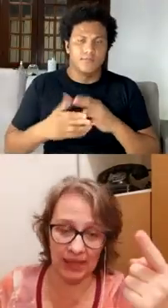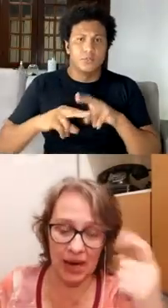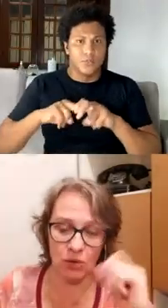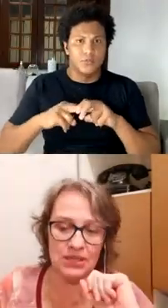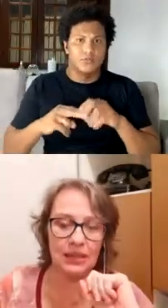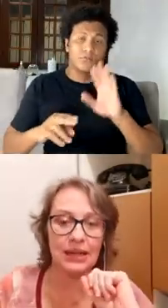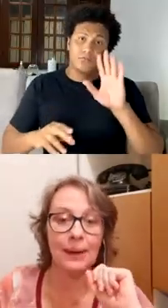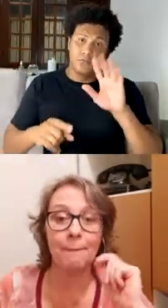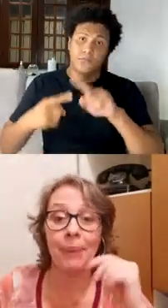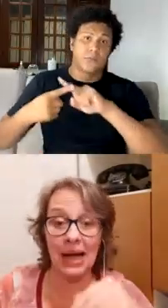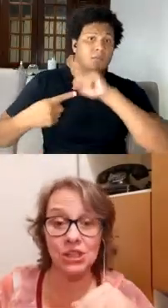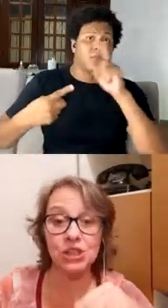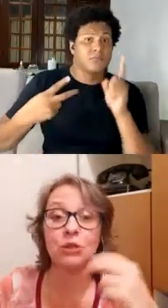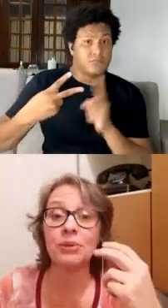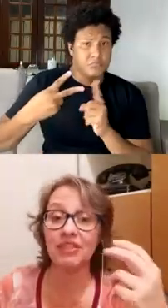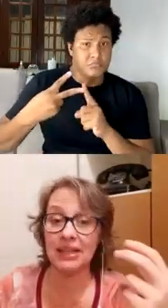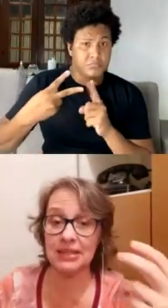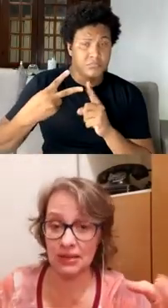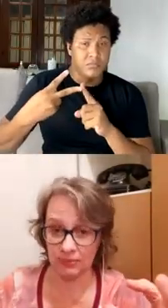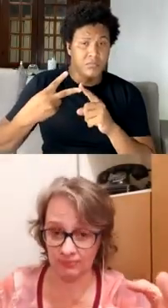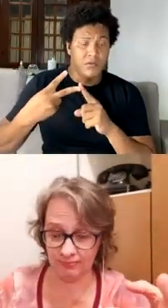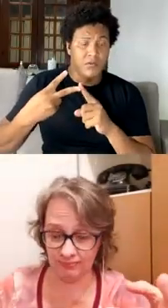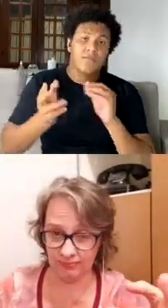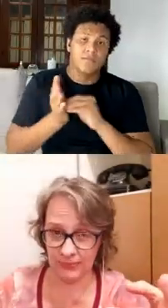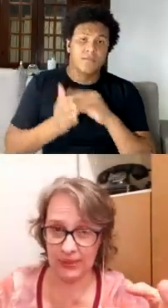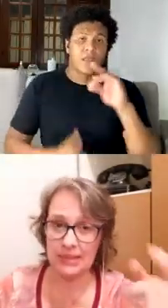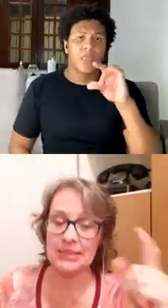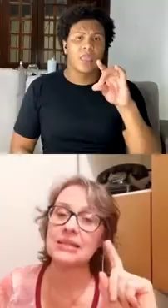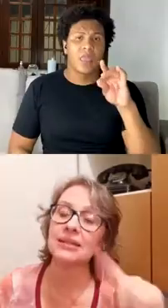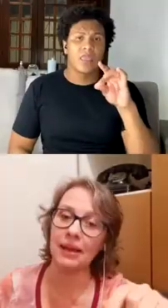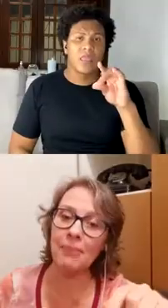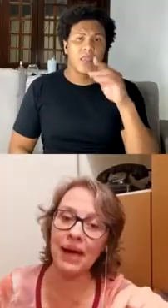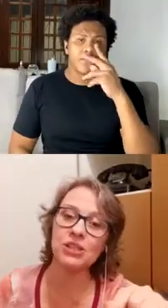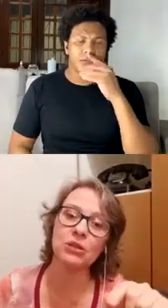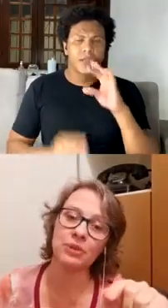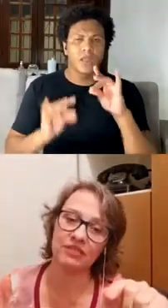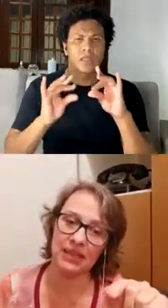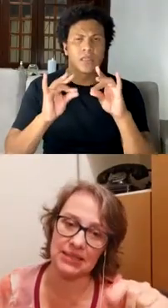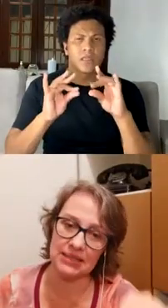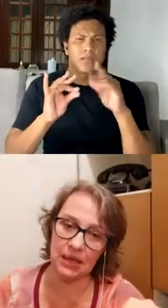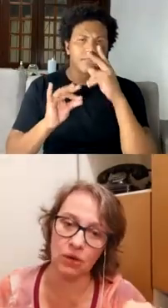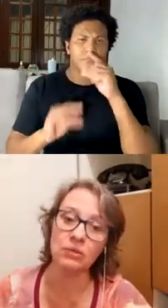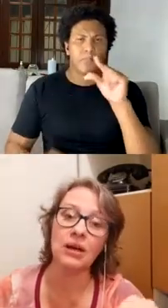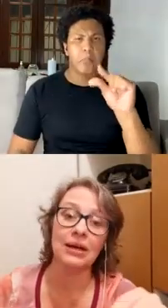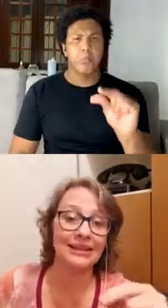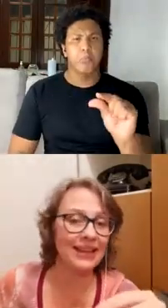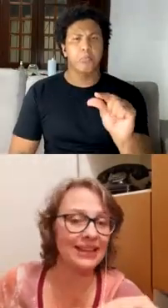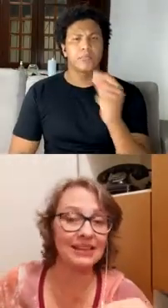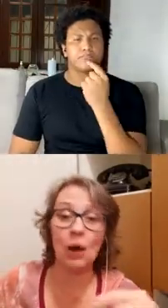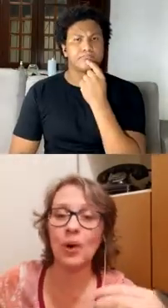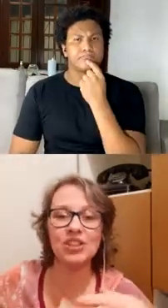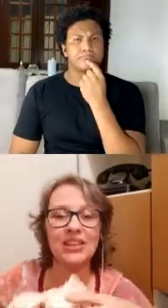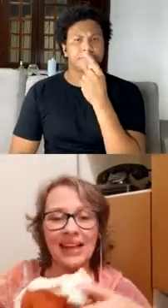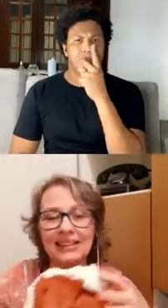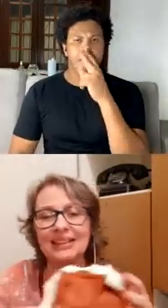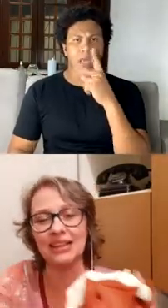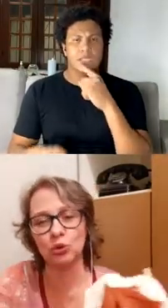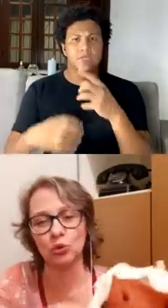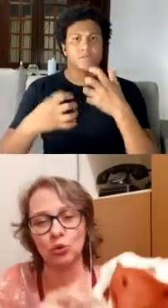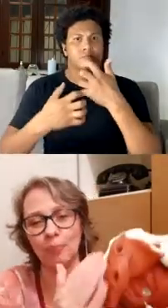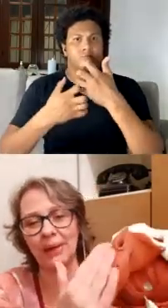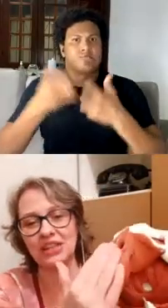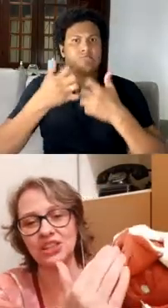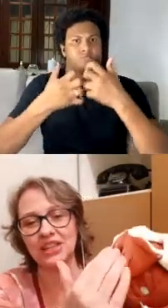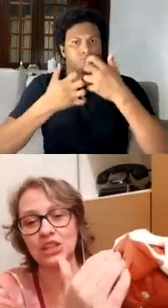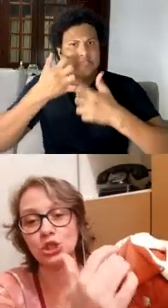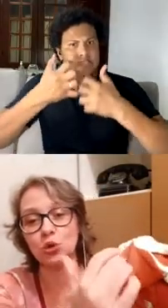Outra causa, baixa lubrificação. Se tem baixa lubrificação, não pode ter atrito.